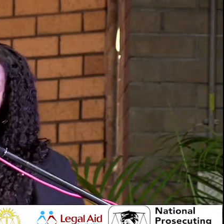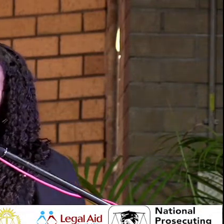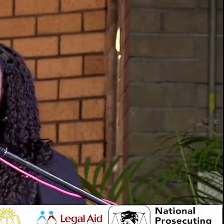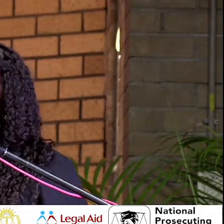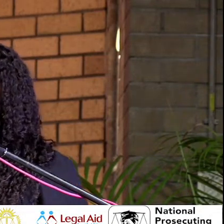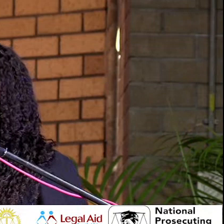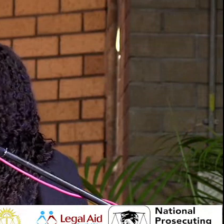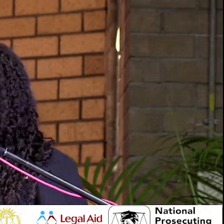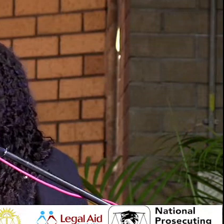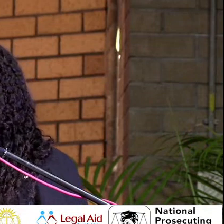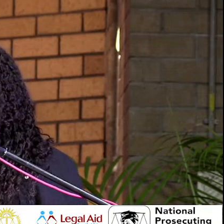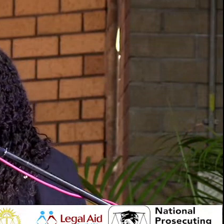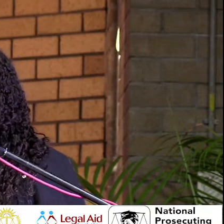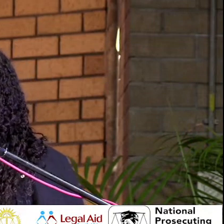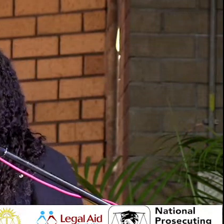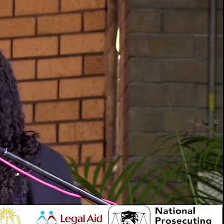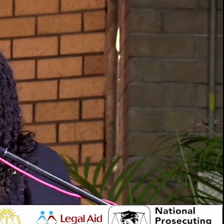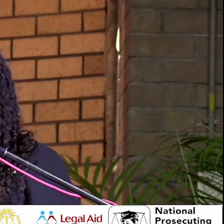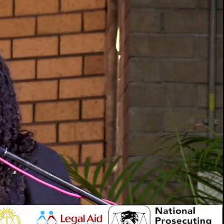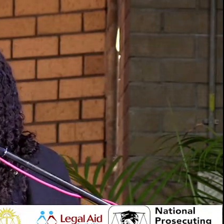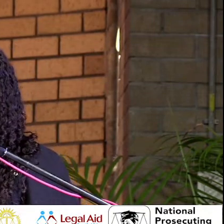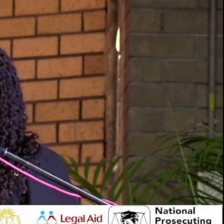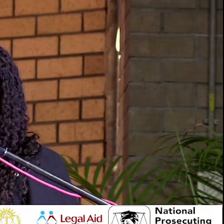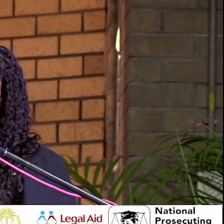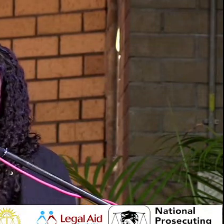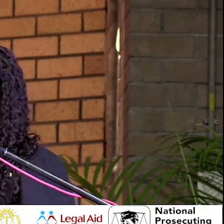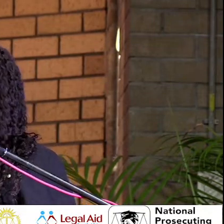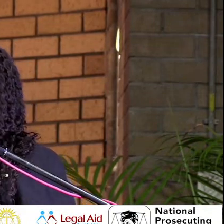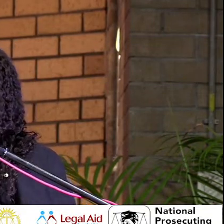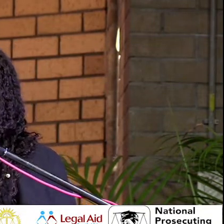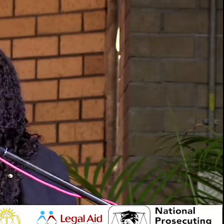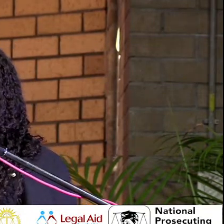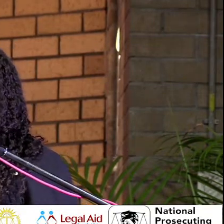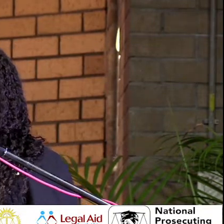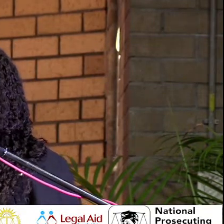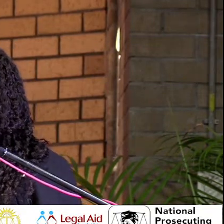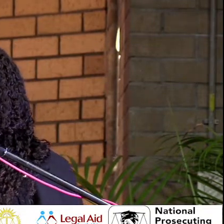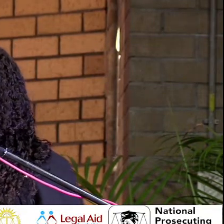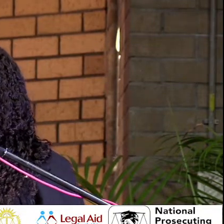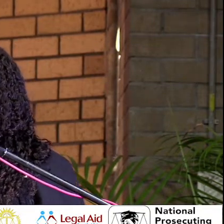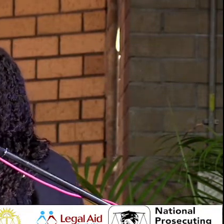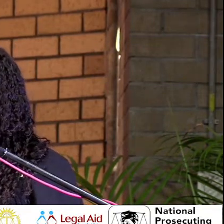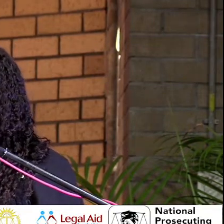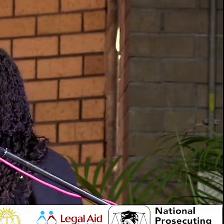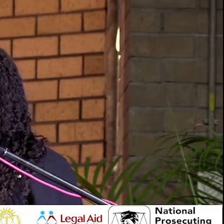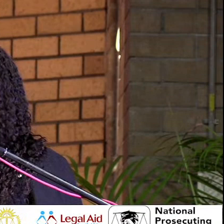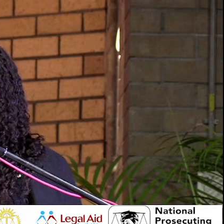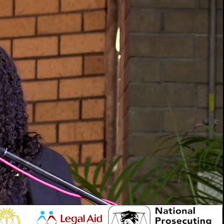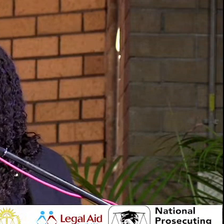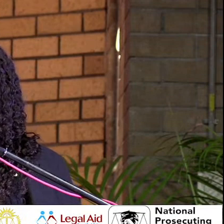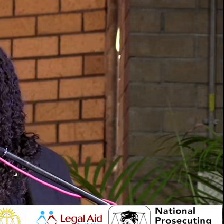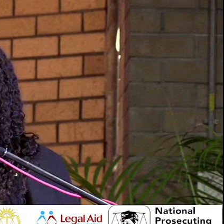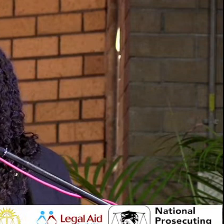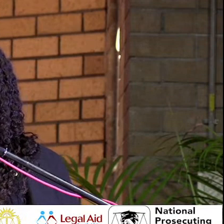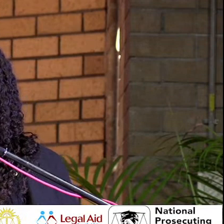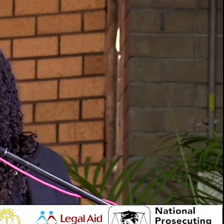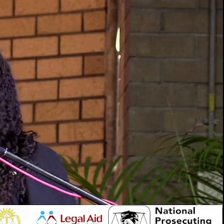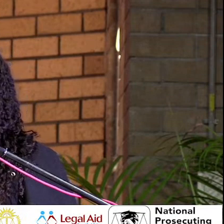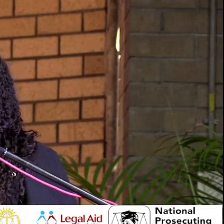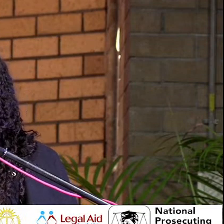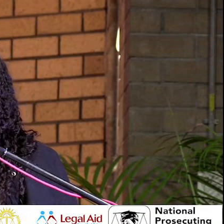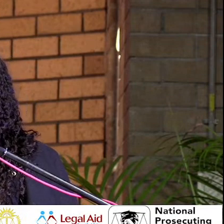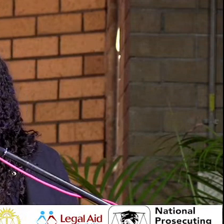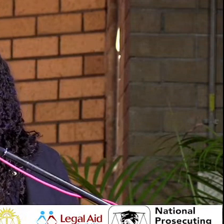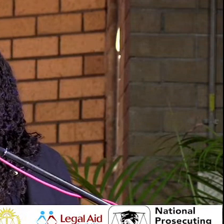umuntu ongumama uye wafika kuba eofisini efuna uncedo lo gqwetha lakwa-Legal Aid. Lo mama umangalelwe ebulele